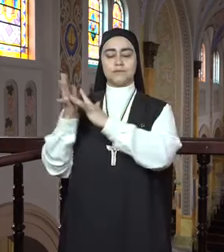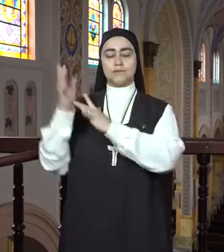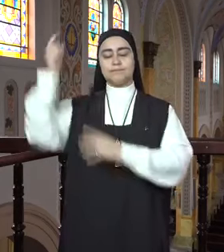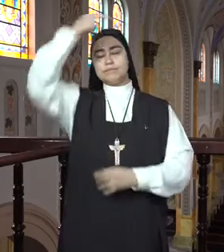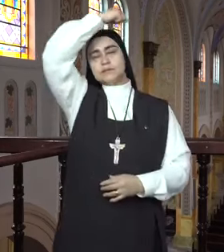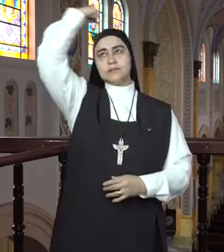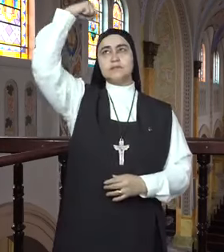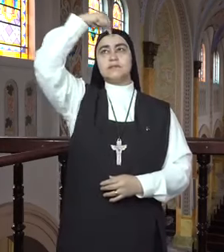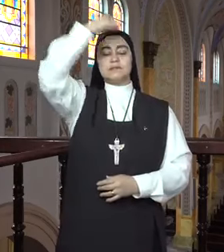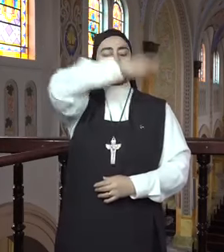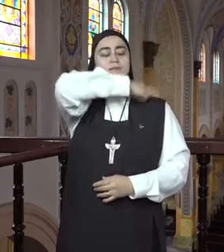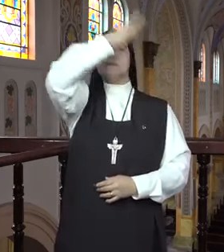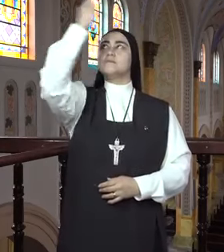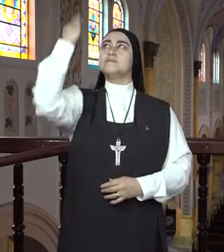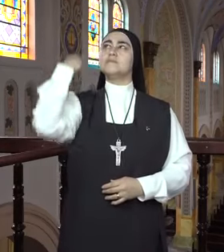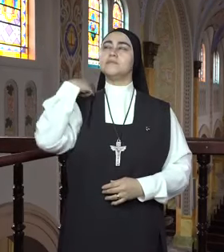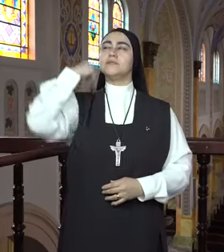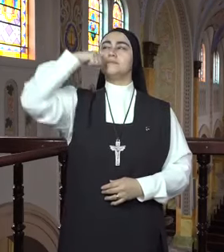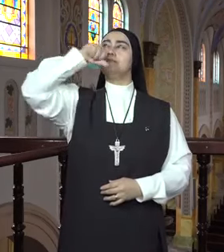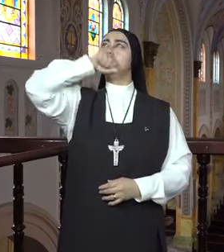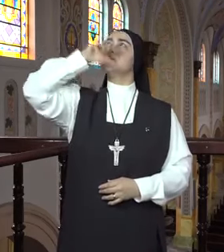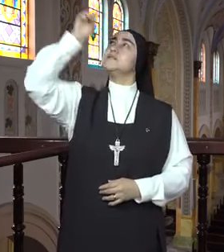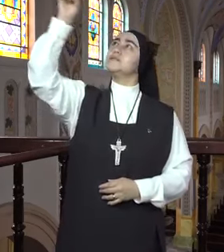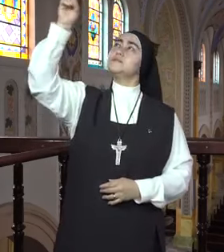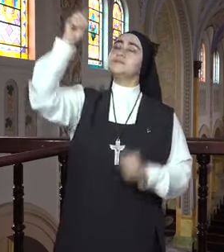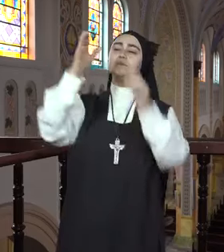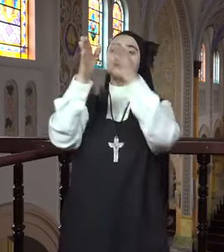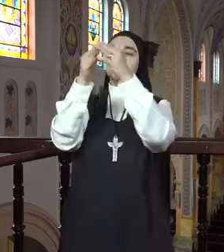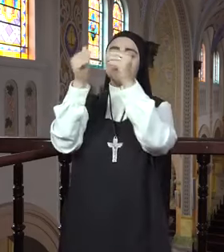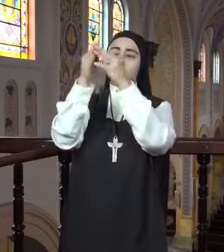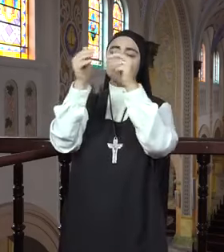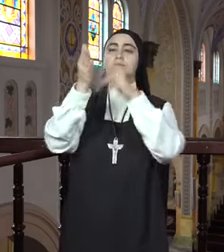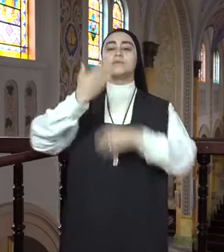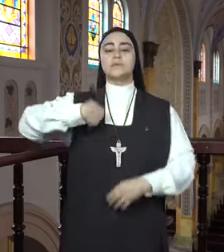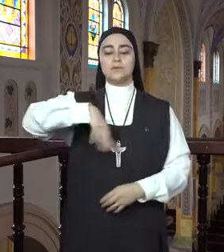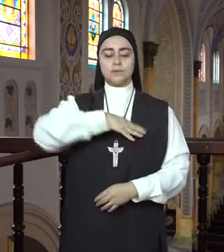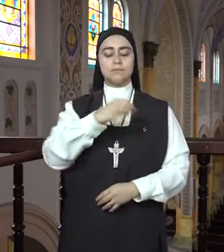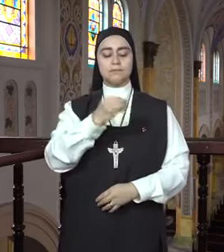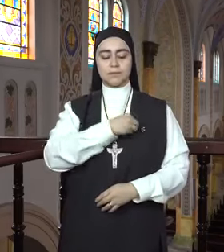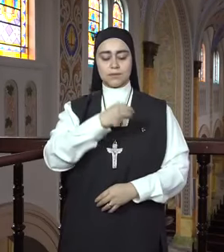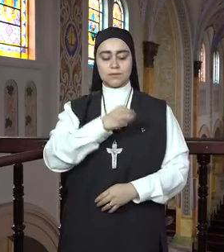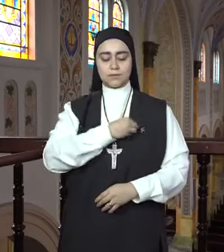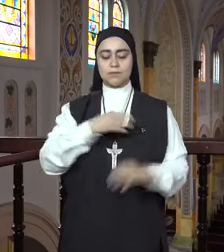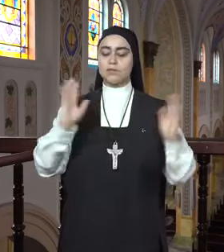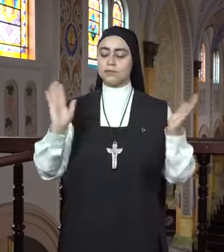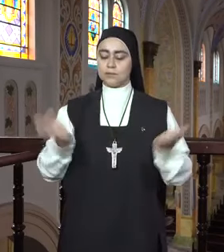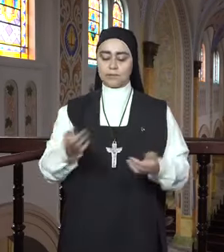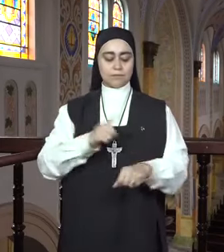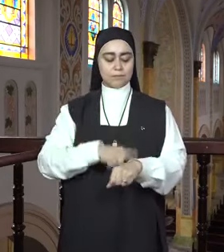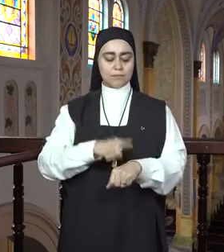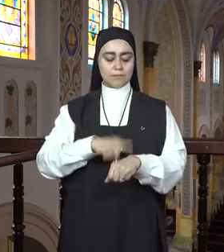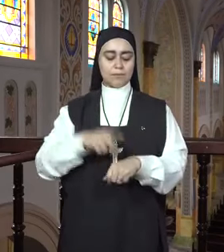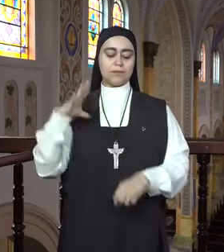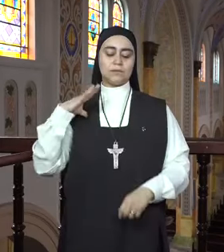Jesus. Santa Maria, Mãe de Deus, rogai por nós, pecadores, agora e na hora de